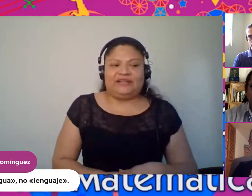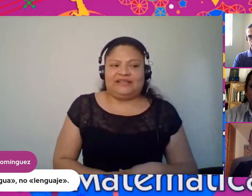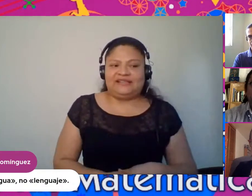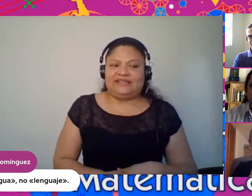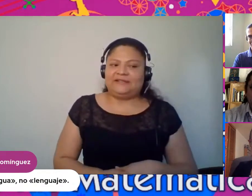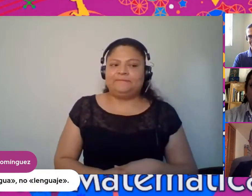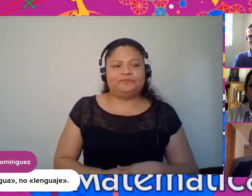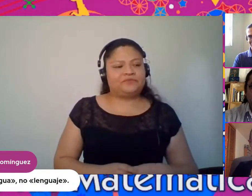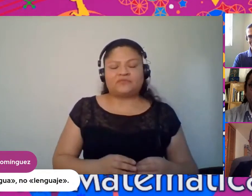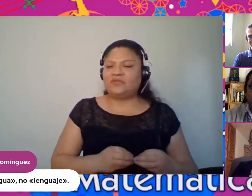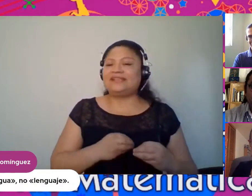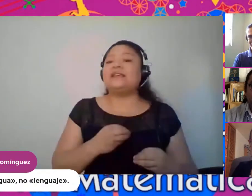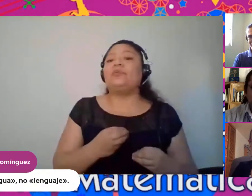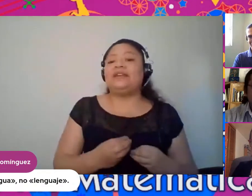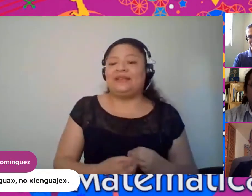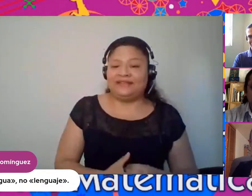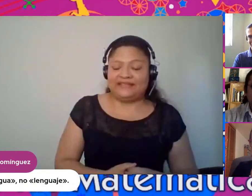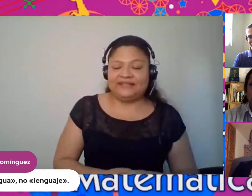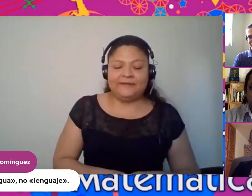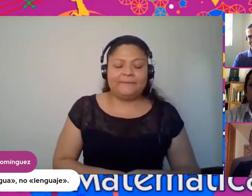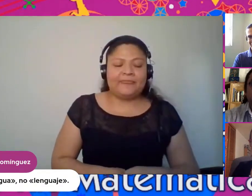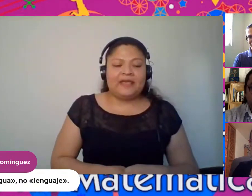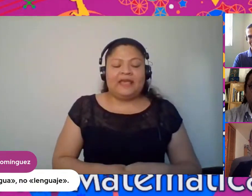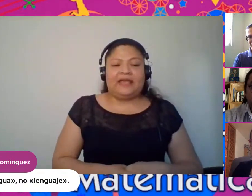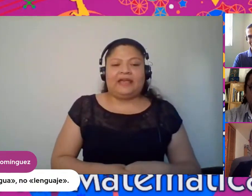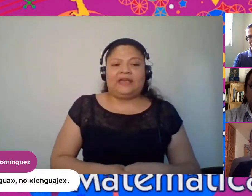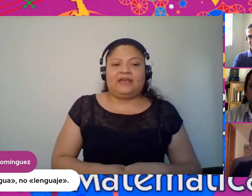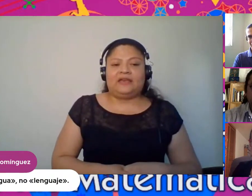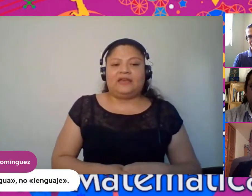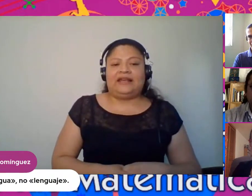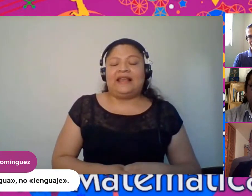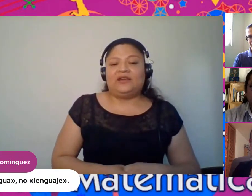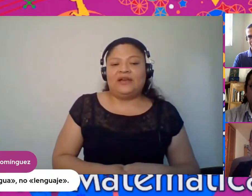paradojas, se puede mentir.